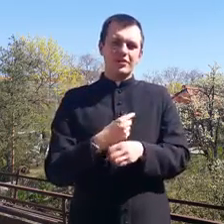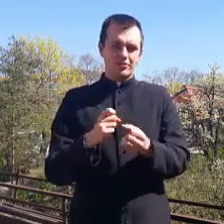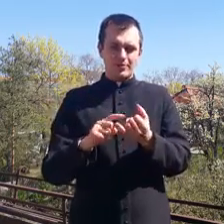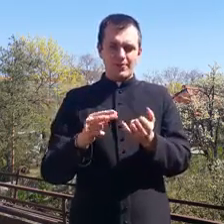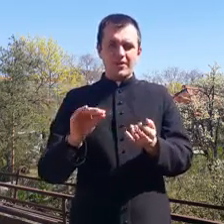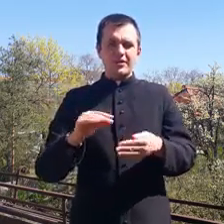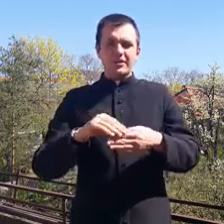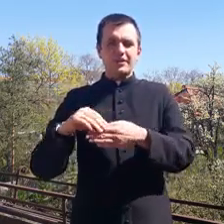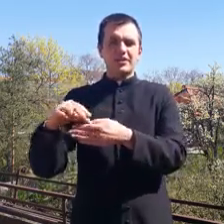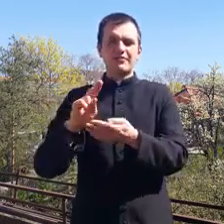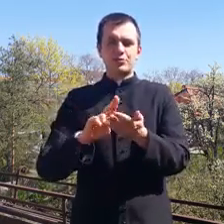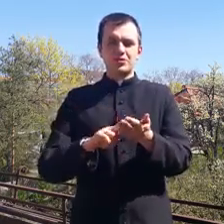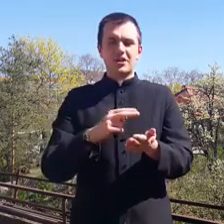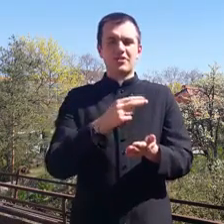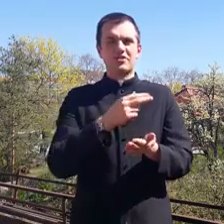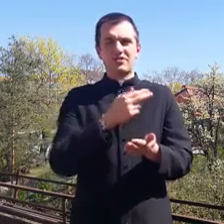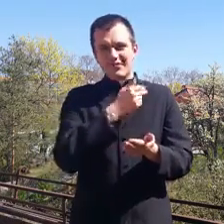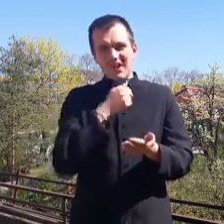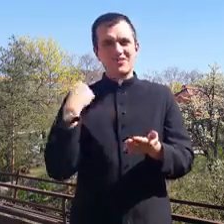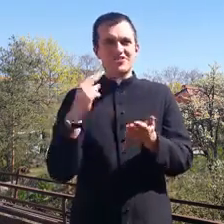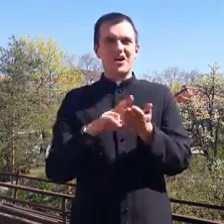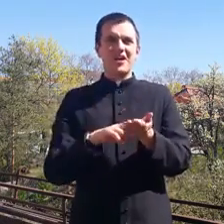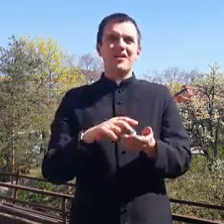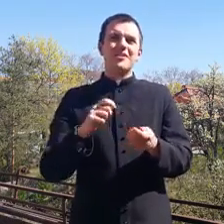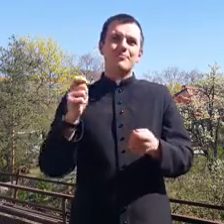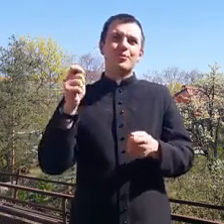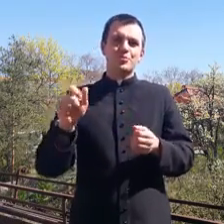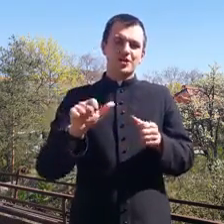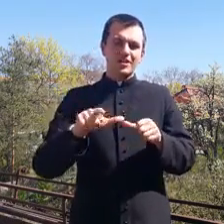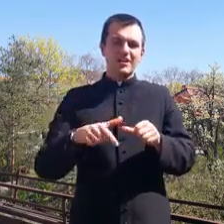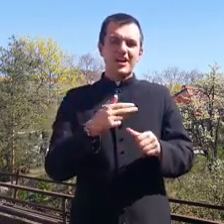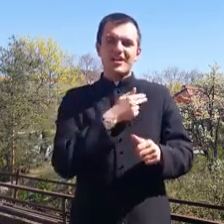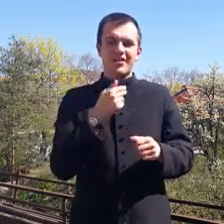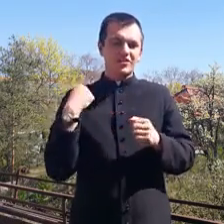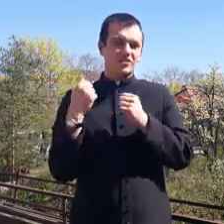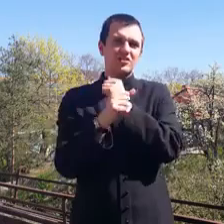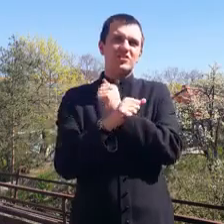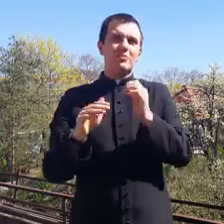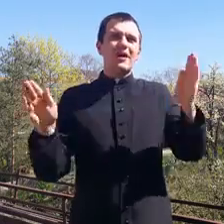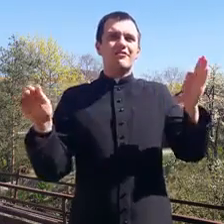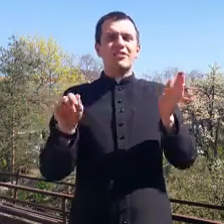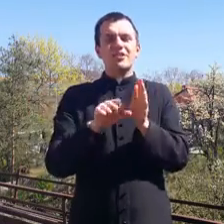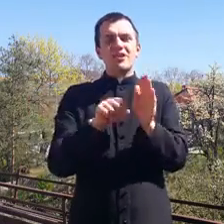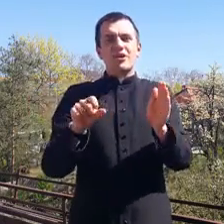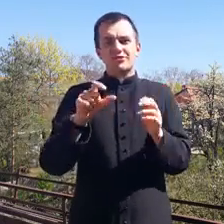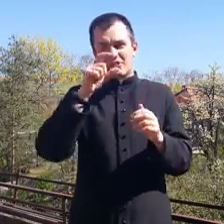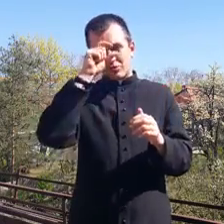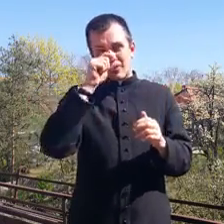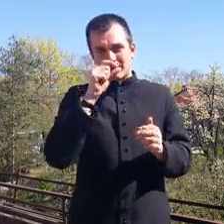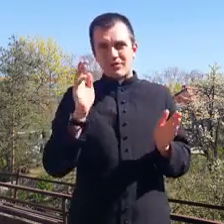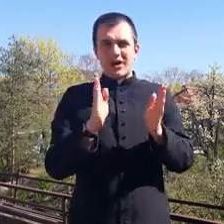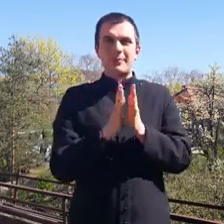i nie wódź nas na pokuszenie ale nas zbaw ode złego